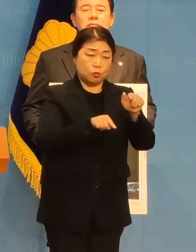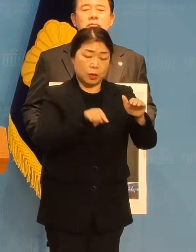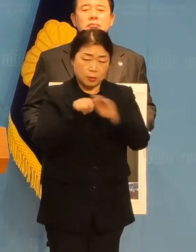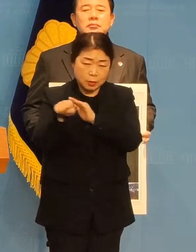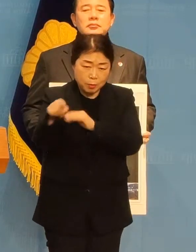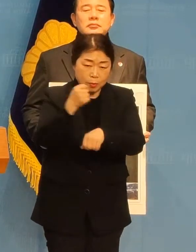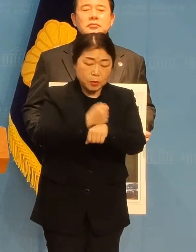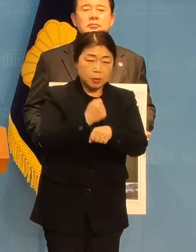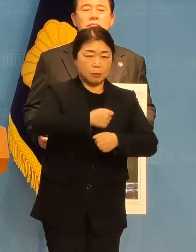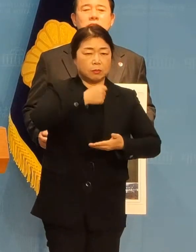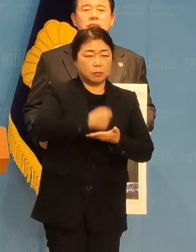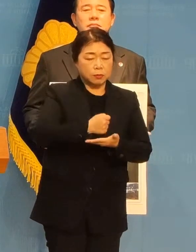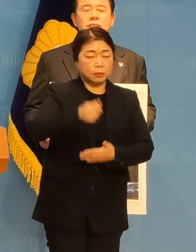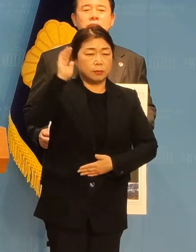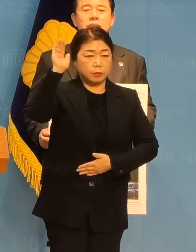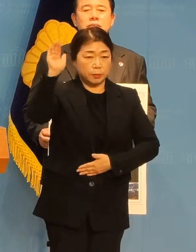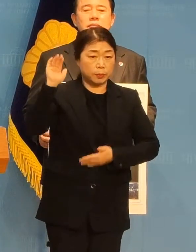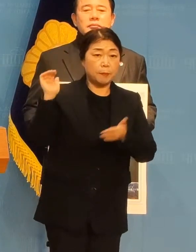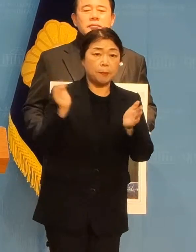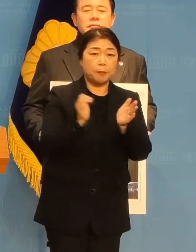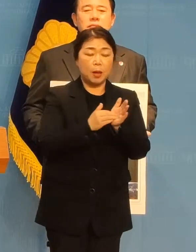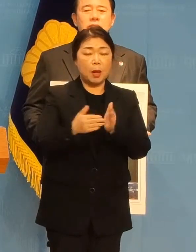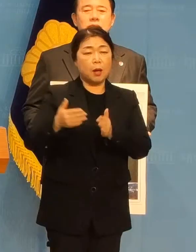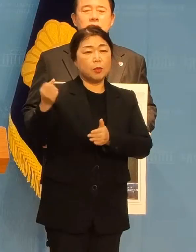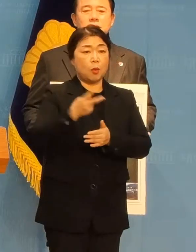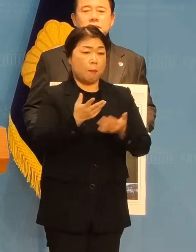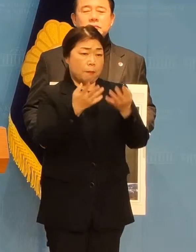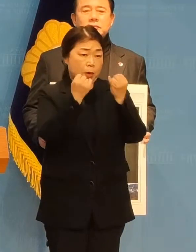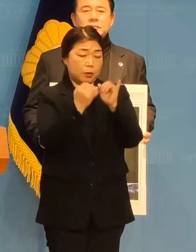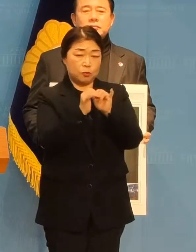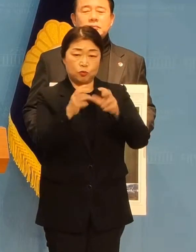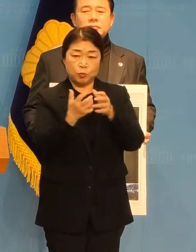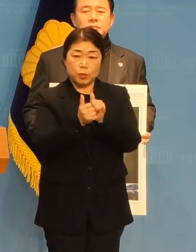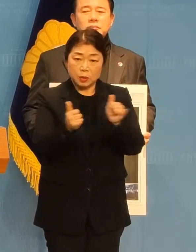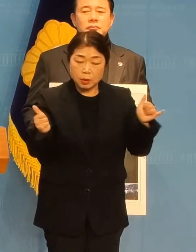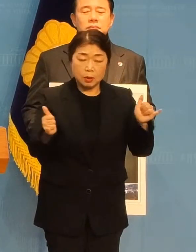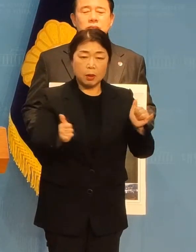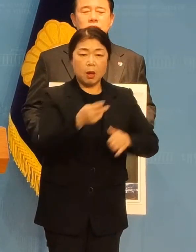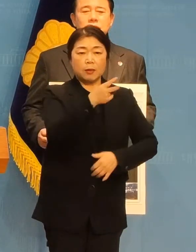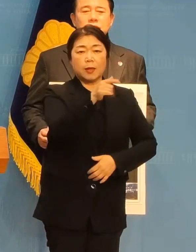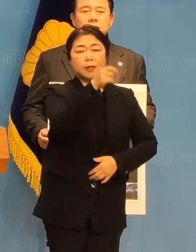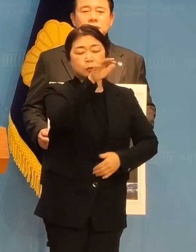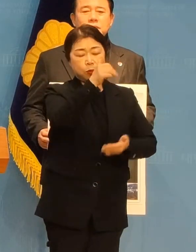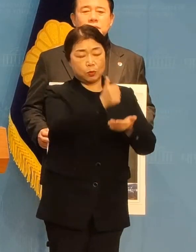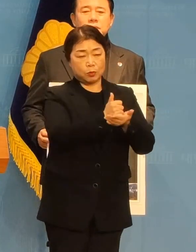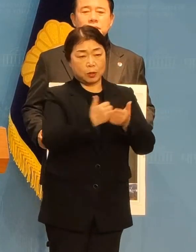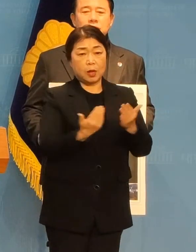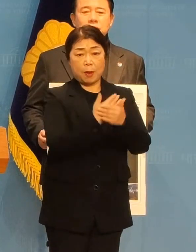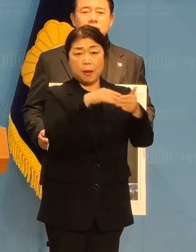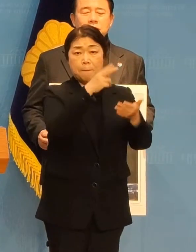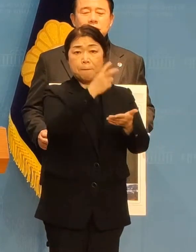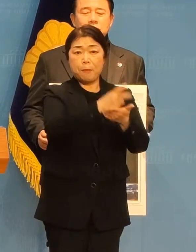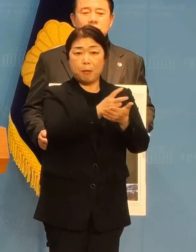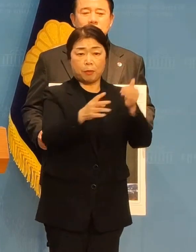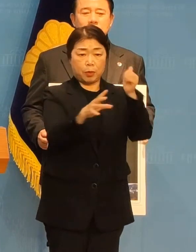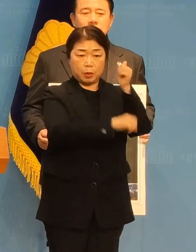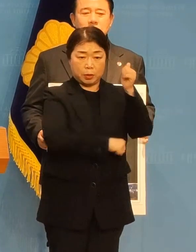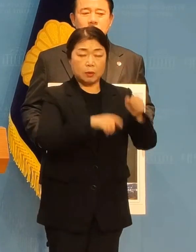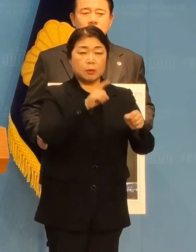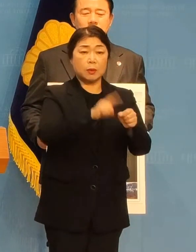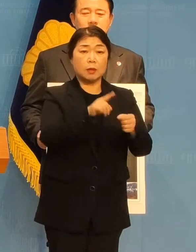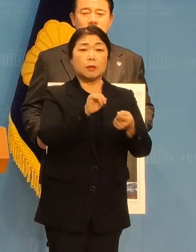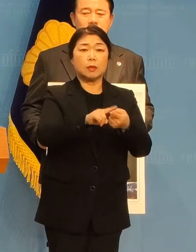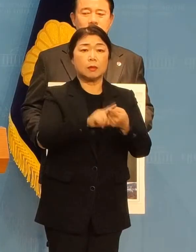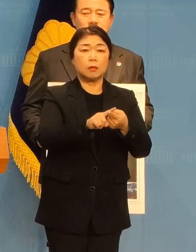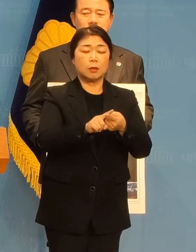간곡히 호소했습니다. 동시에 수많은 국민들로부터 대장동 범죄 수익 환수 특별법을 제정해서라도